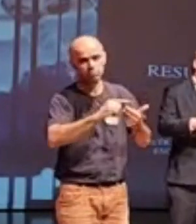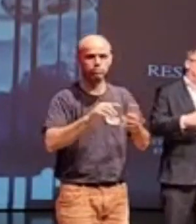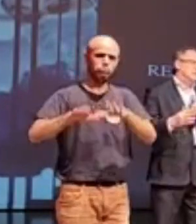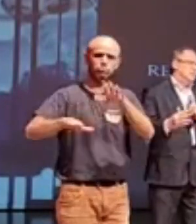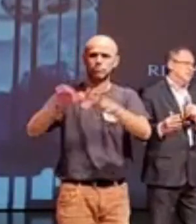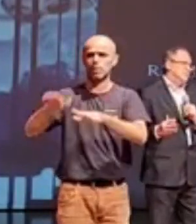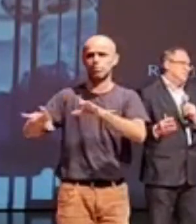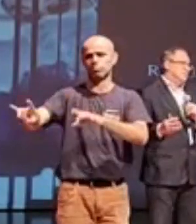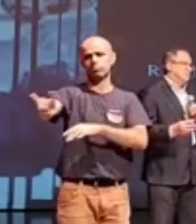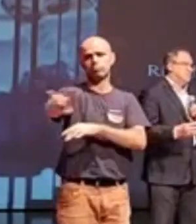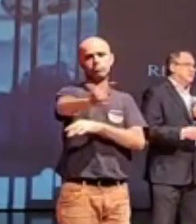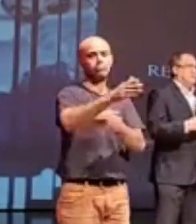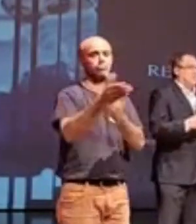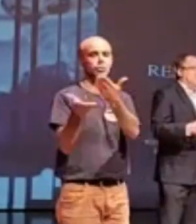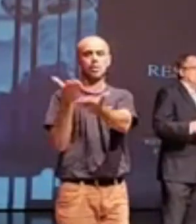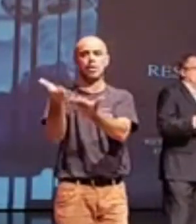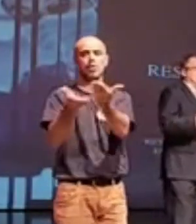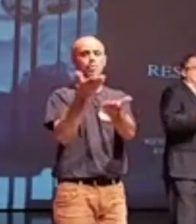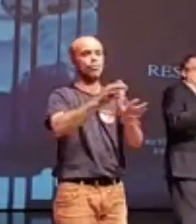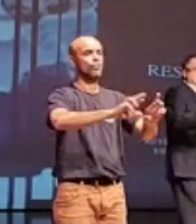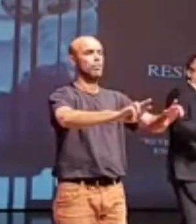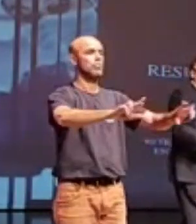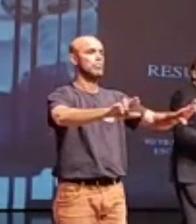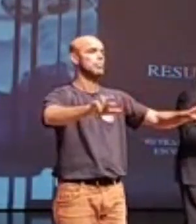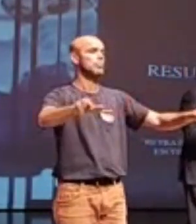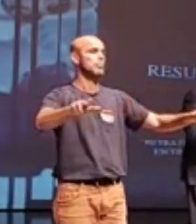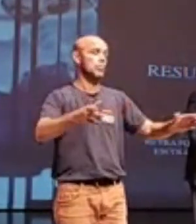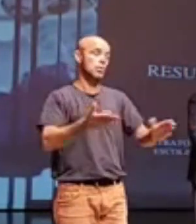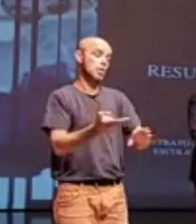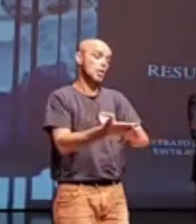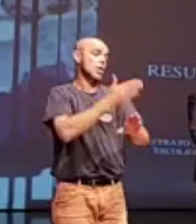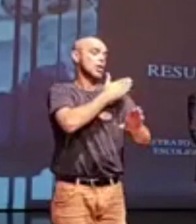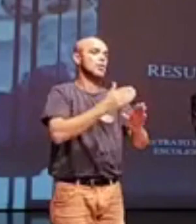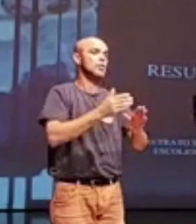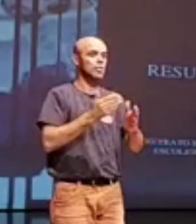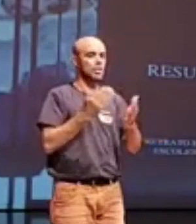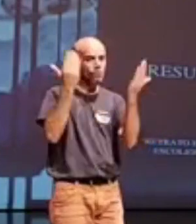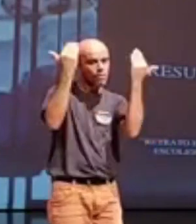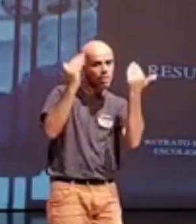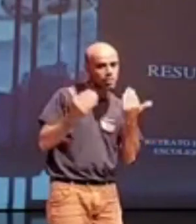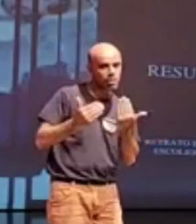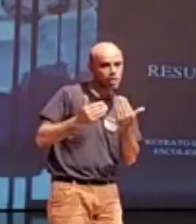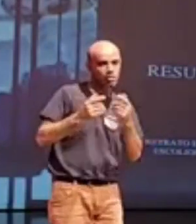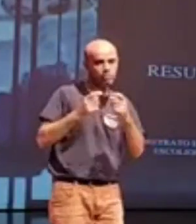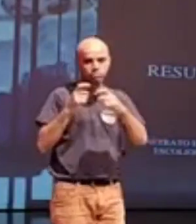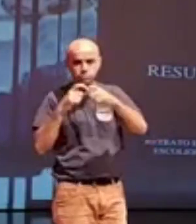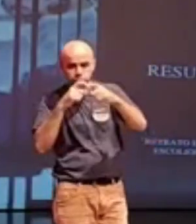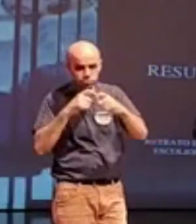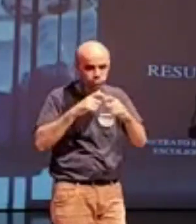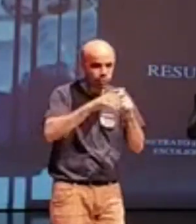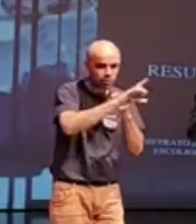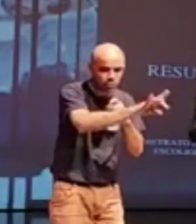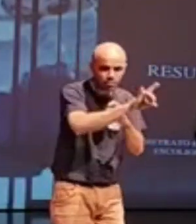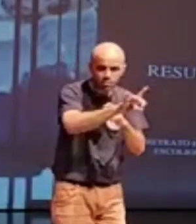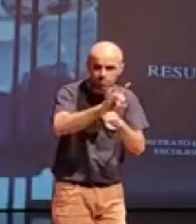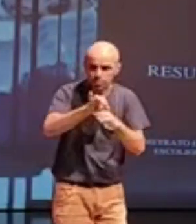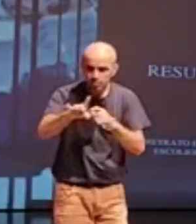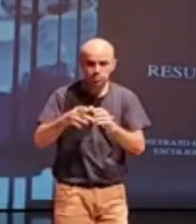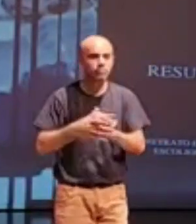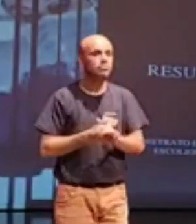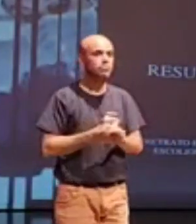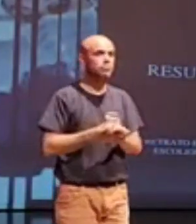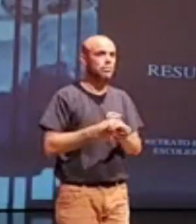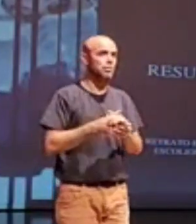caso e o tratamento muitas vezes envolve sempre uma avaliação médica, à la carte, ou seja, cada paciente, mas até os